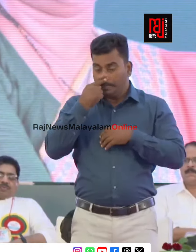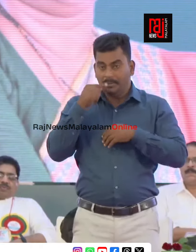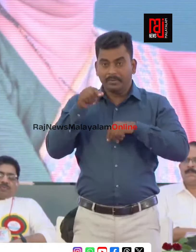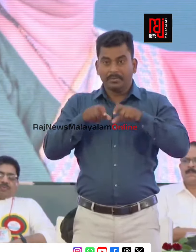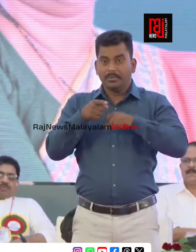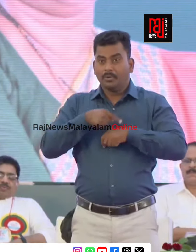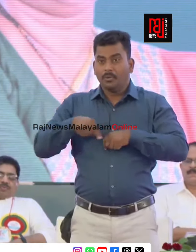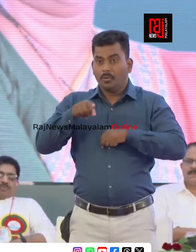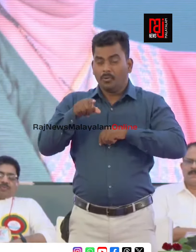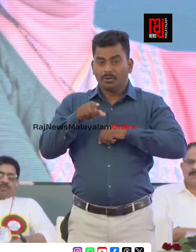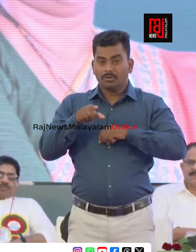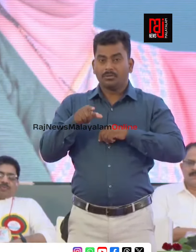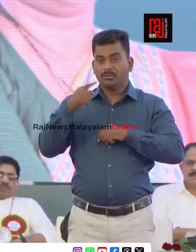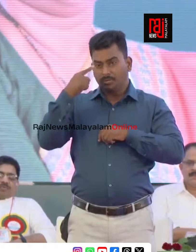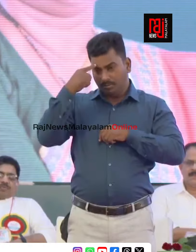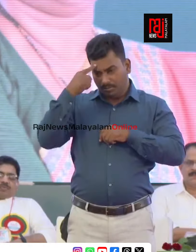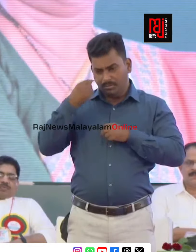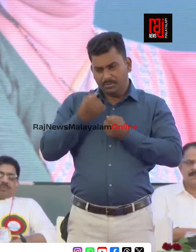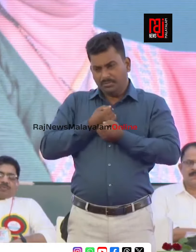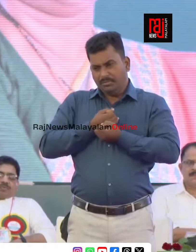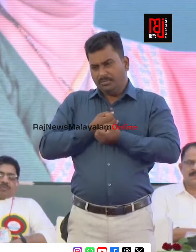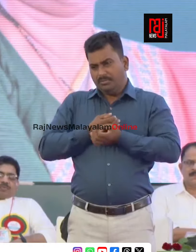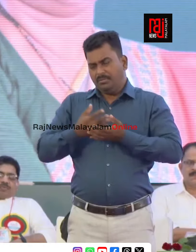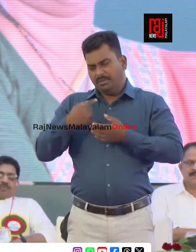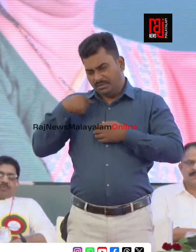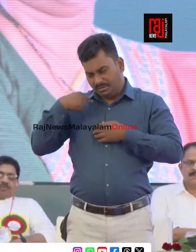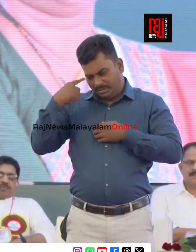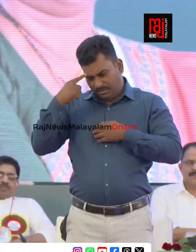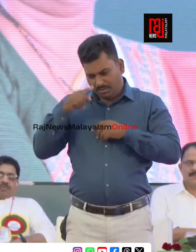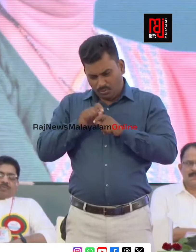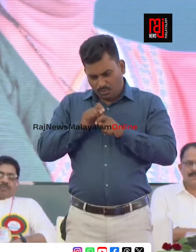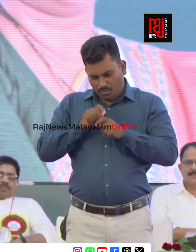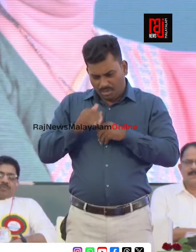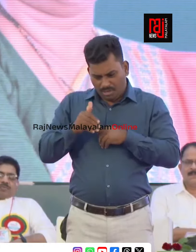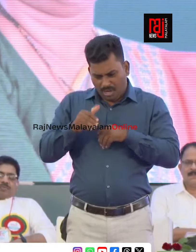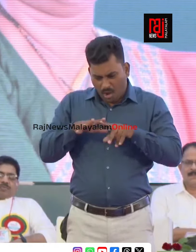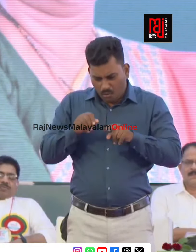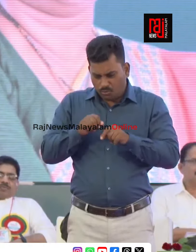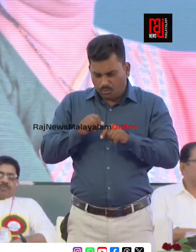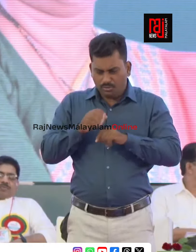പ്രകാശിതമാവുന്നതിന് ഒന്നും തടസ്സമായില്ല എന്നതും നമ്മുടെ അനുഭവമാണ്.